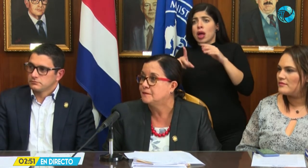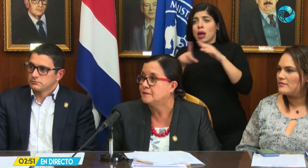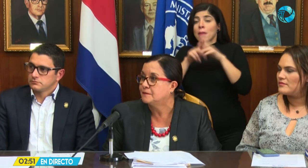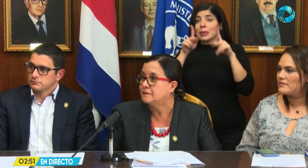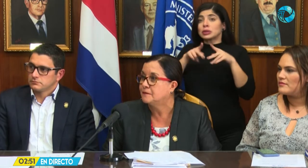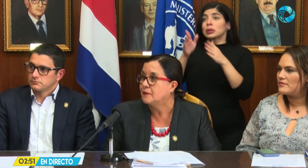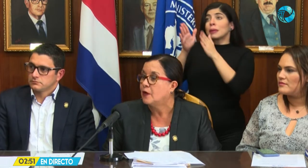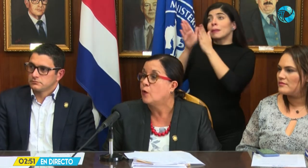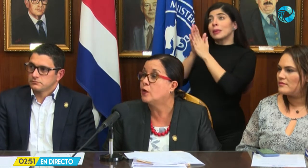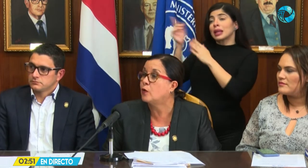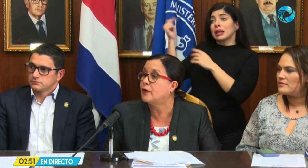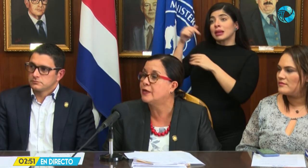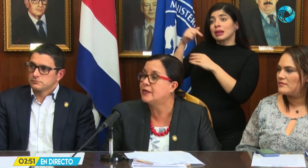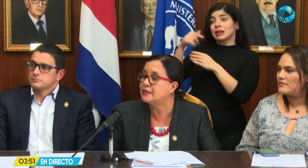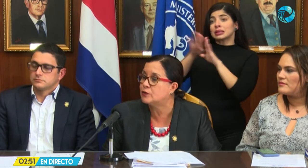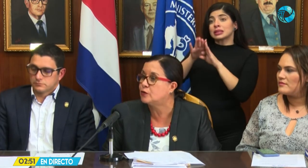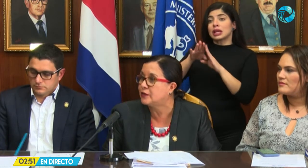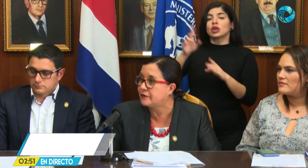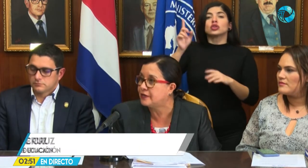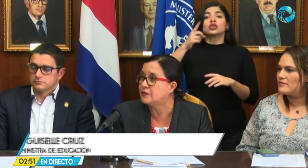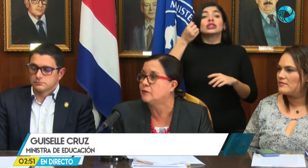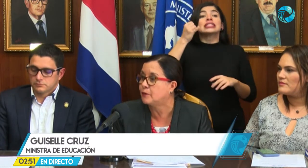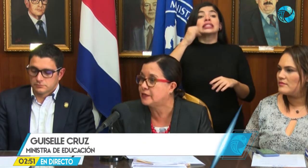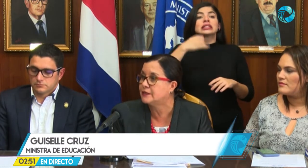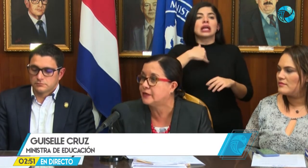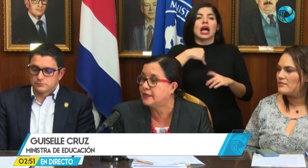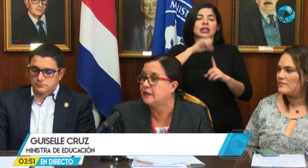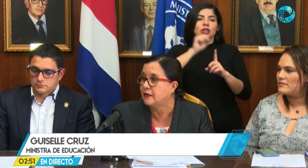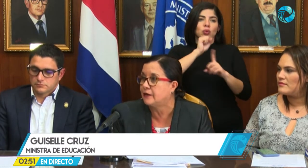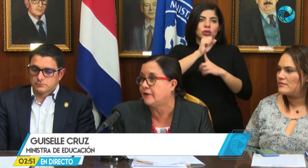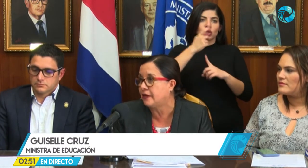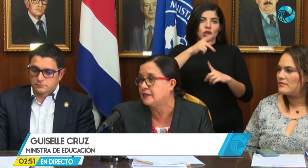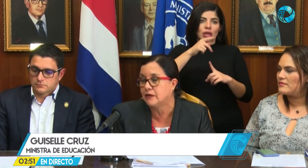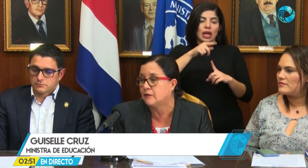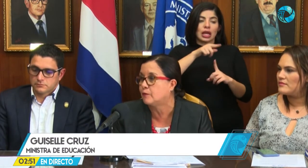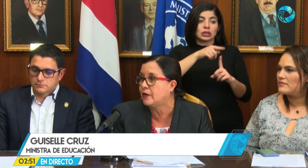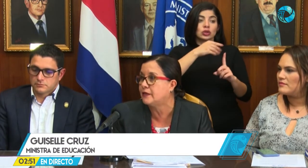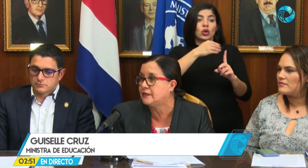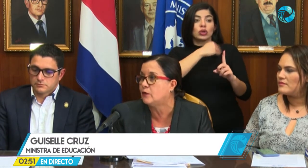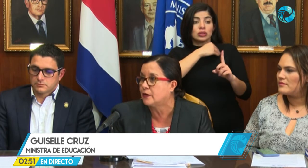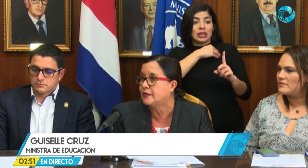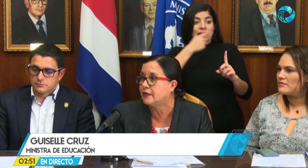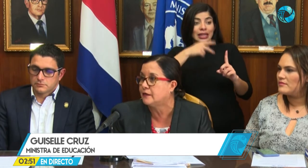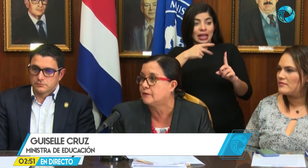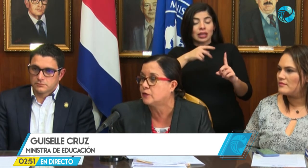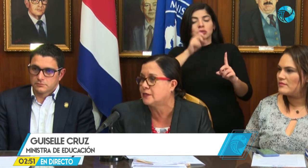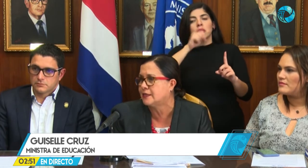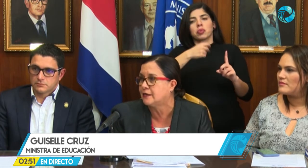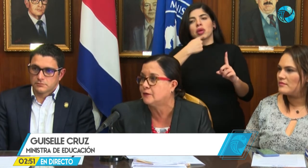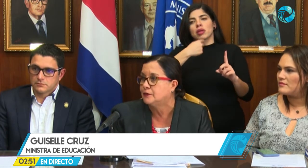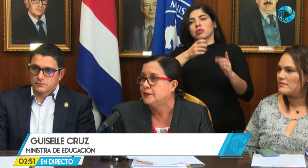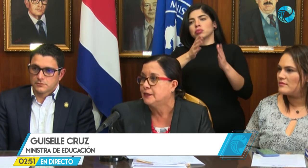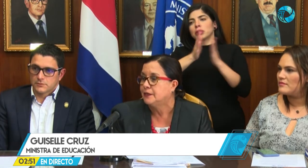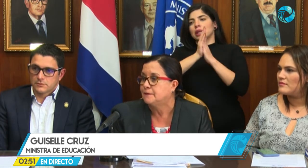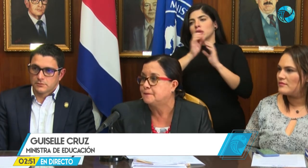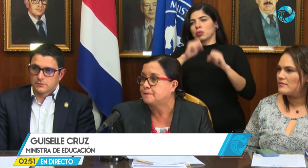del personal. Cuando hay una situación de riesgo puede surgir a raíz de, puede decirlo cualquiera,